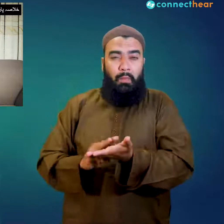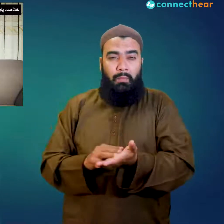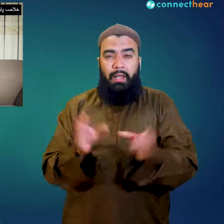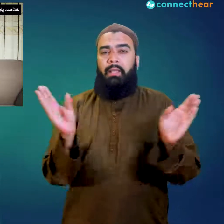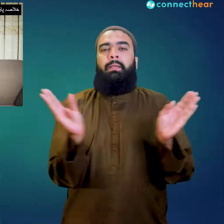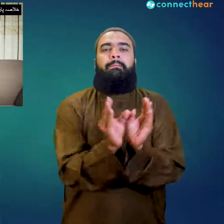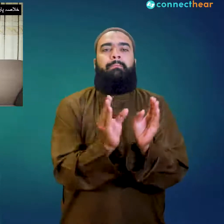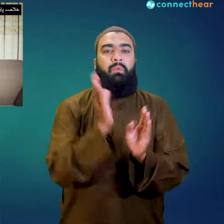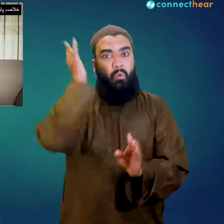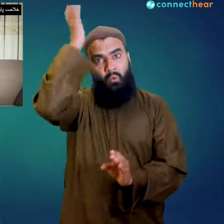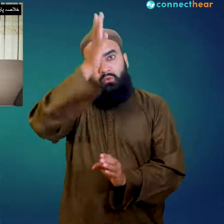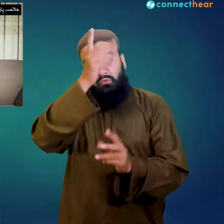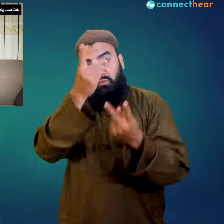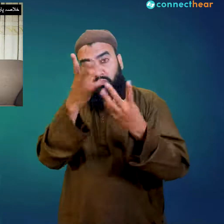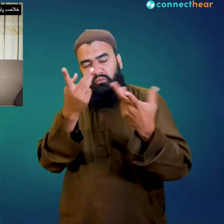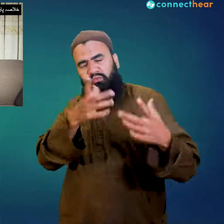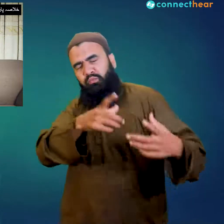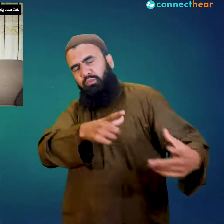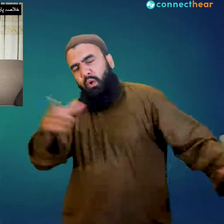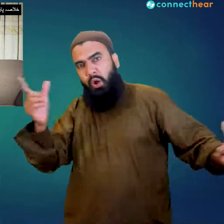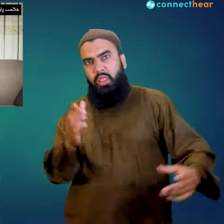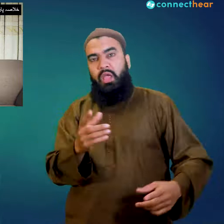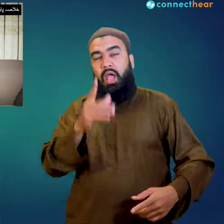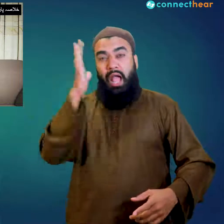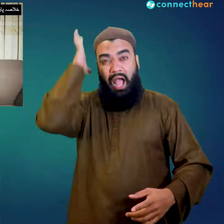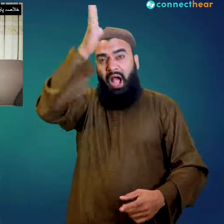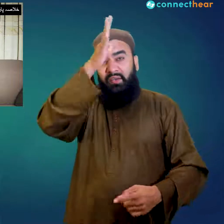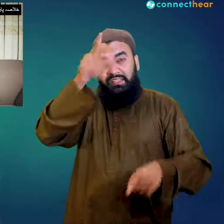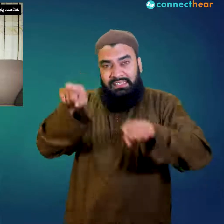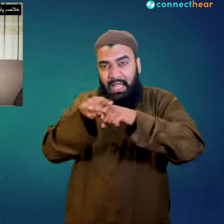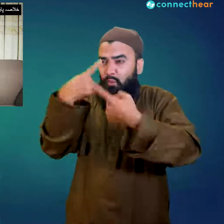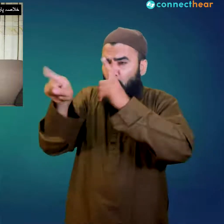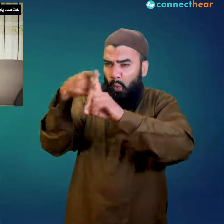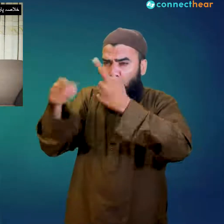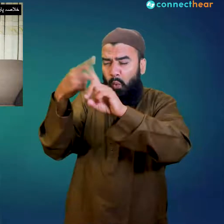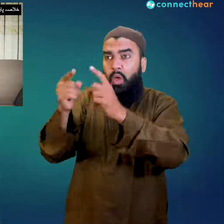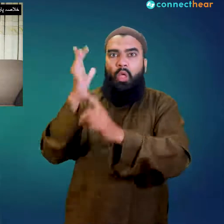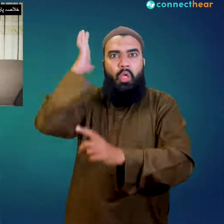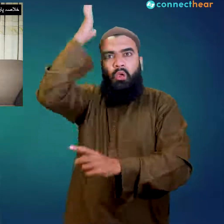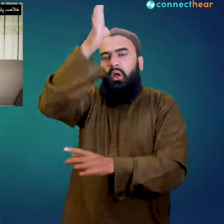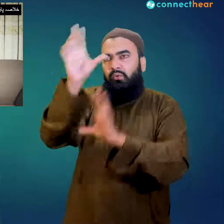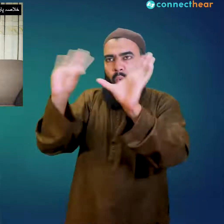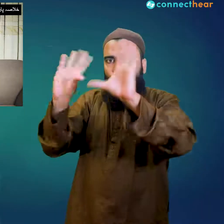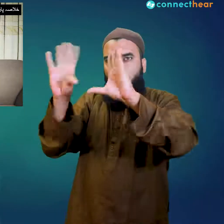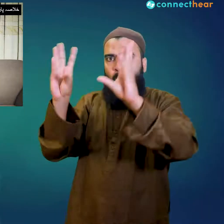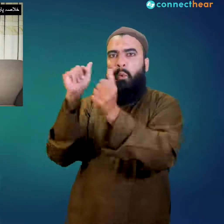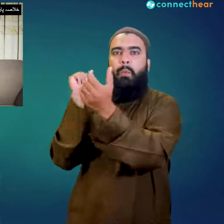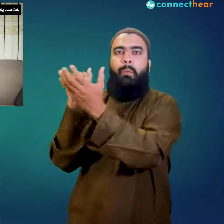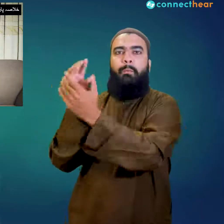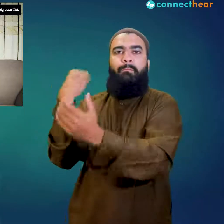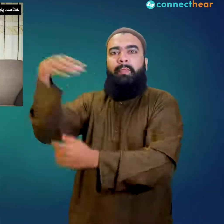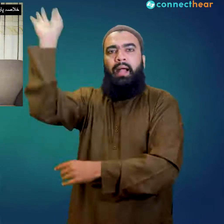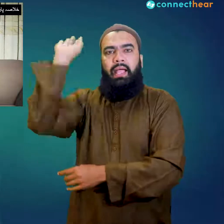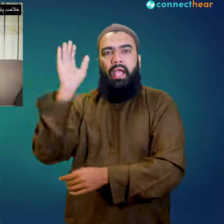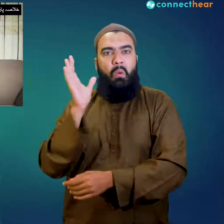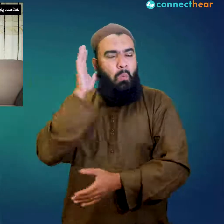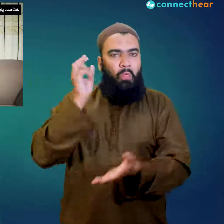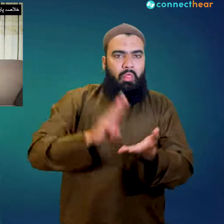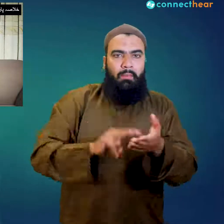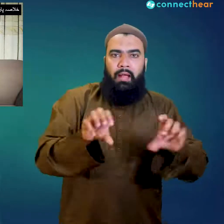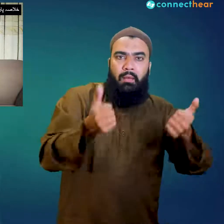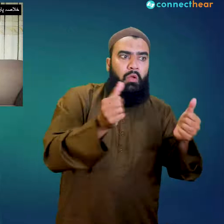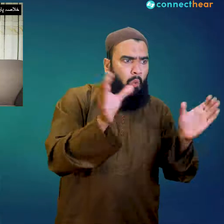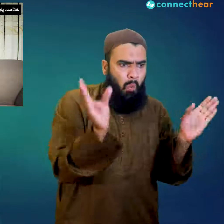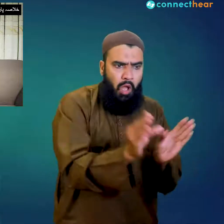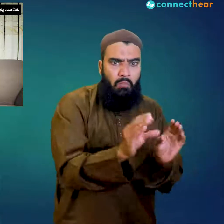آئی، تو وہ ایک تقویٰ تھا اور اللہ کی اطاعت اور فرما برداری تھی۔ آئندہ بھی جب تم تقویٰ اختیار کرو گے تو